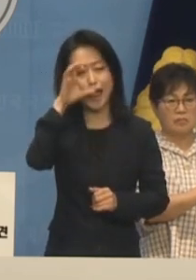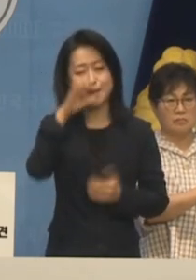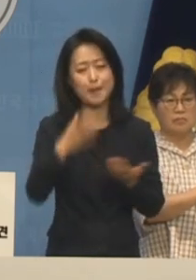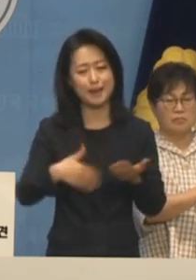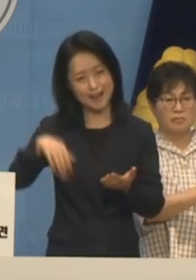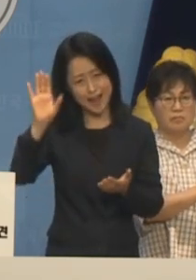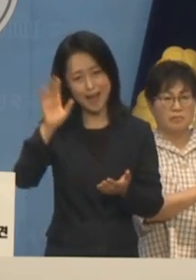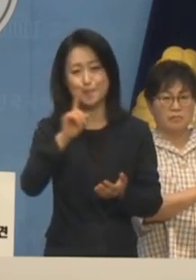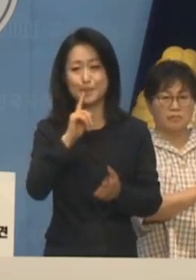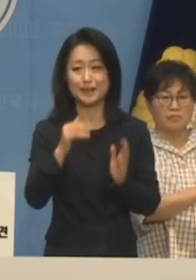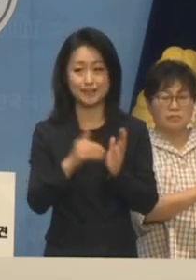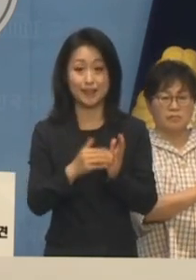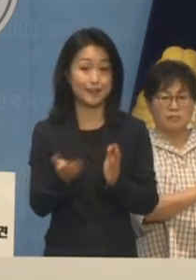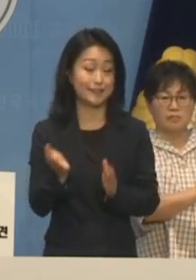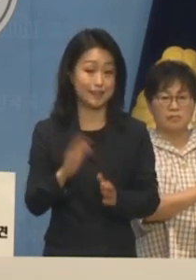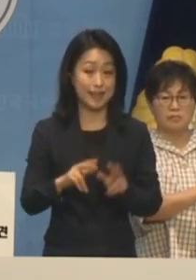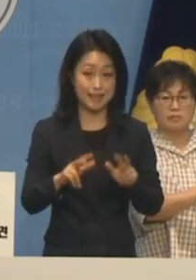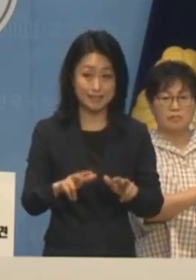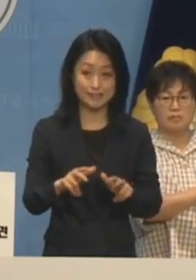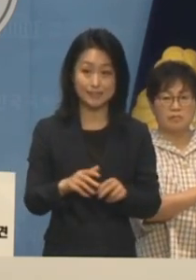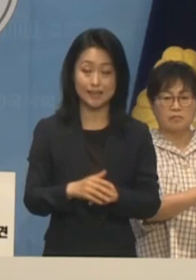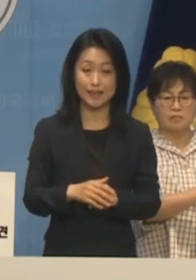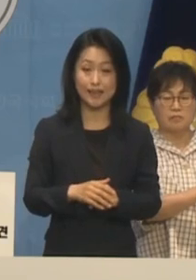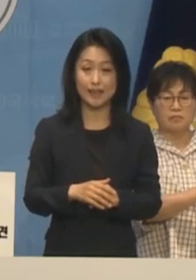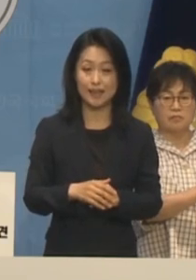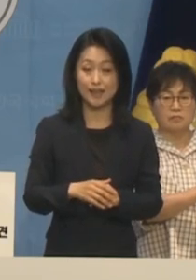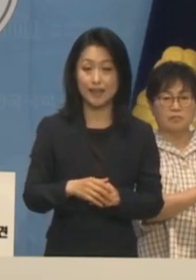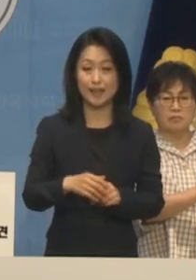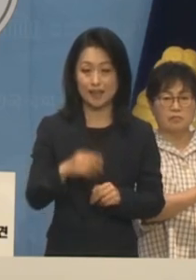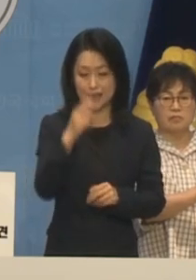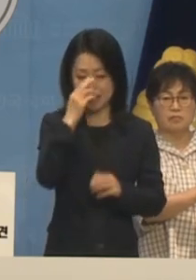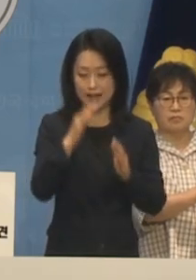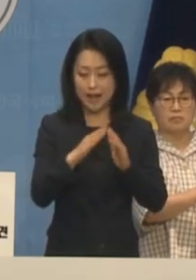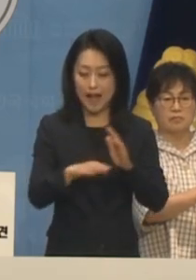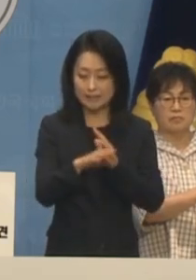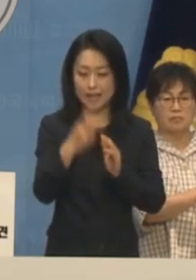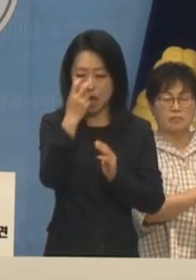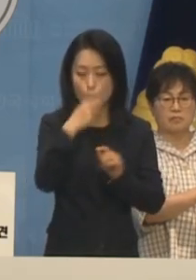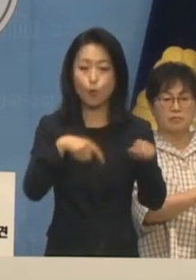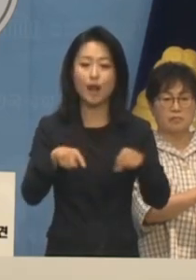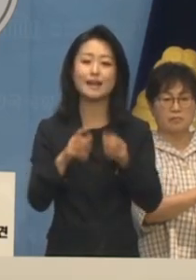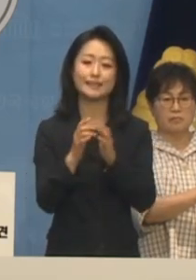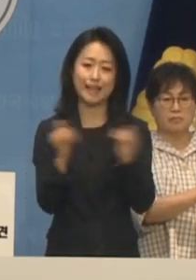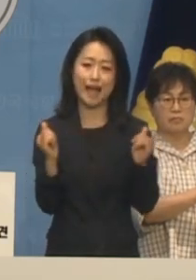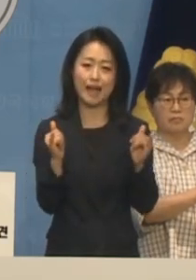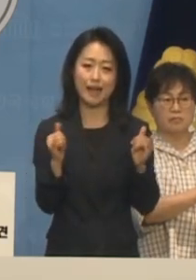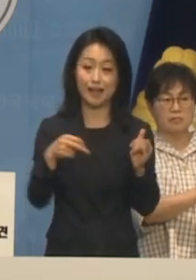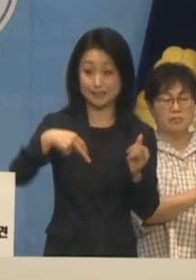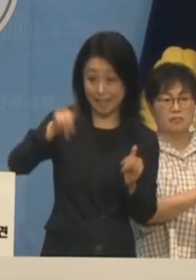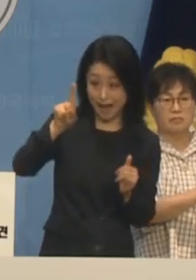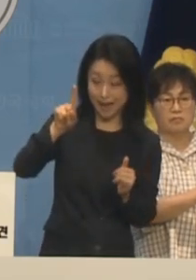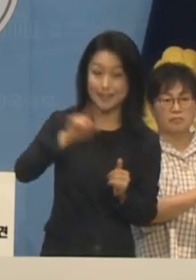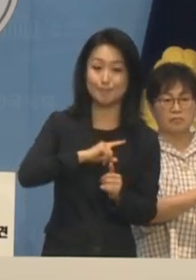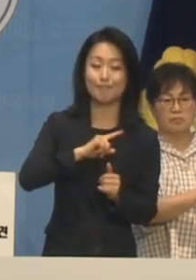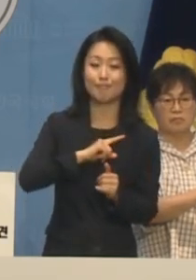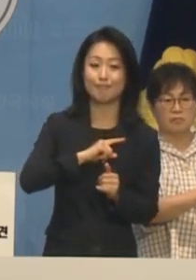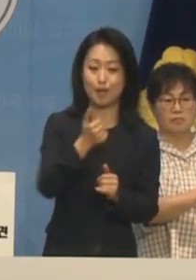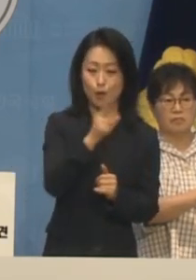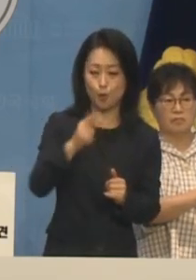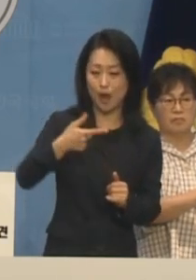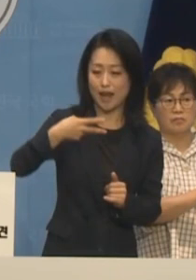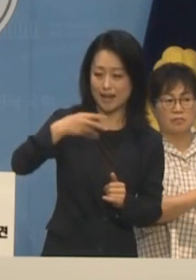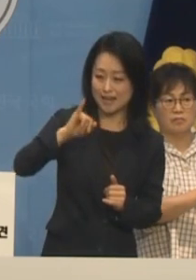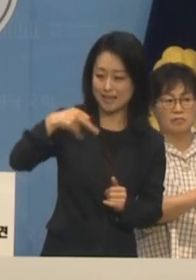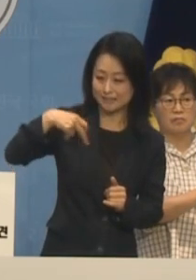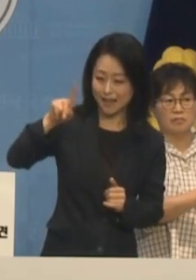얘기를 했습니다. 그런데 이제 사자로 끝나는 가사관리사라는 호칭이 생기니까 전문가라는 느낌이 난다. 법이